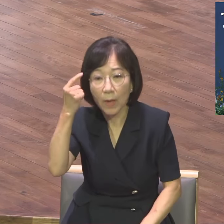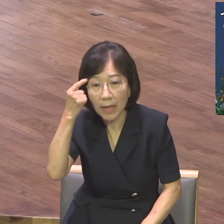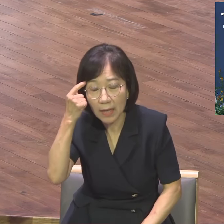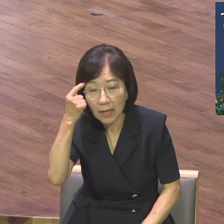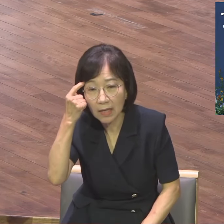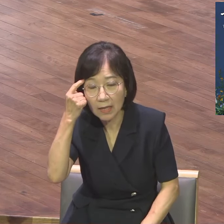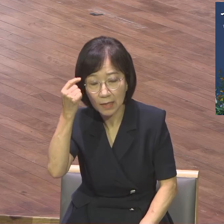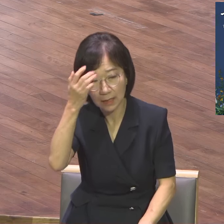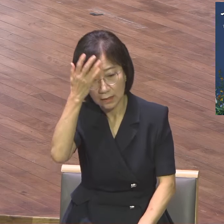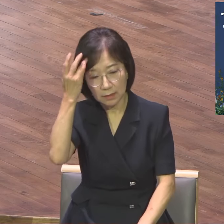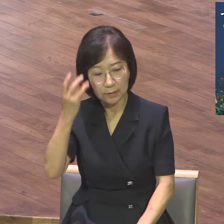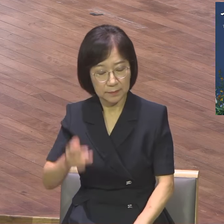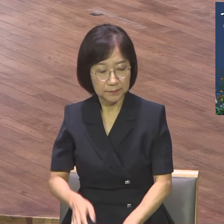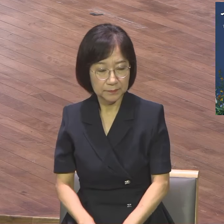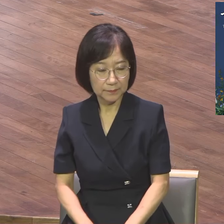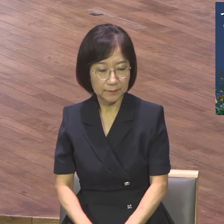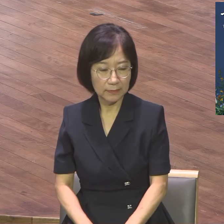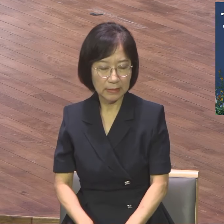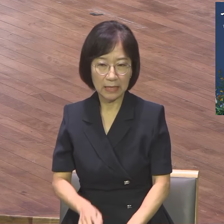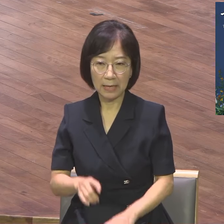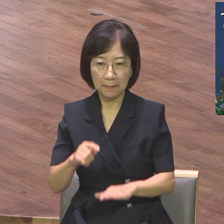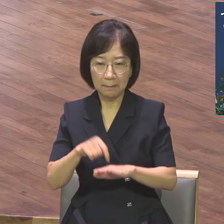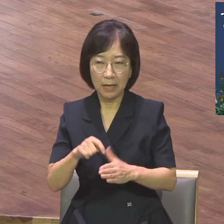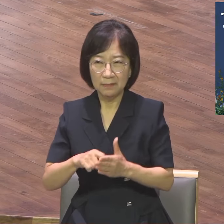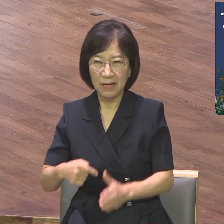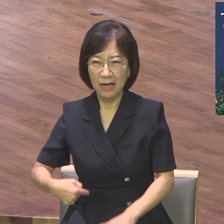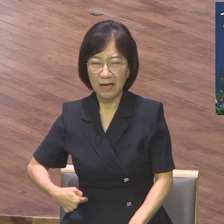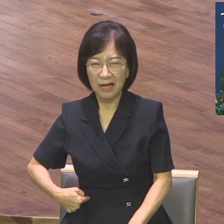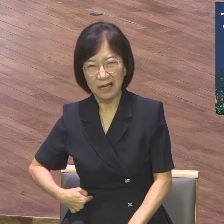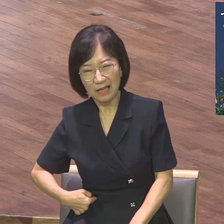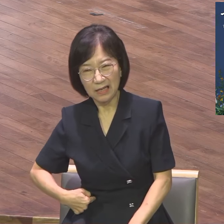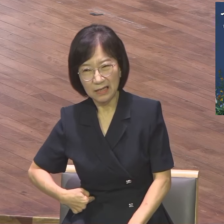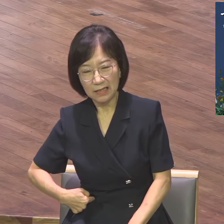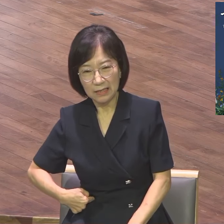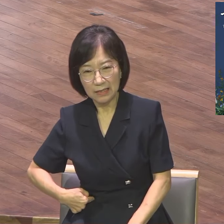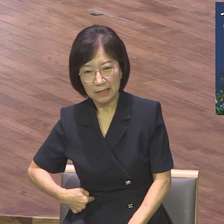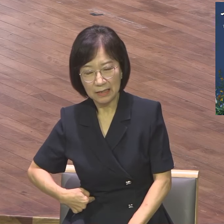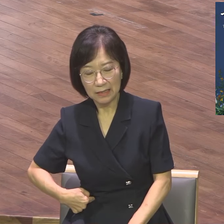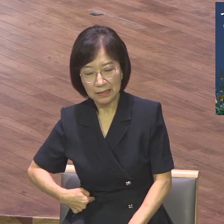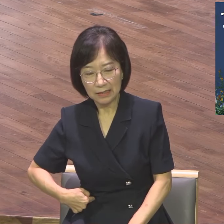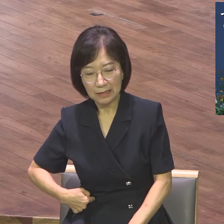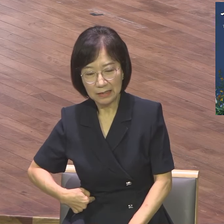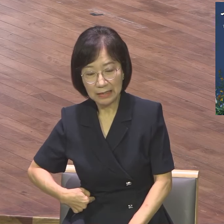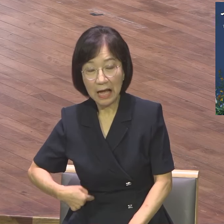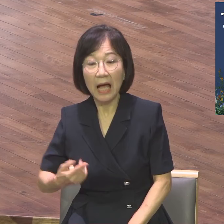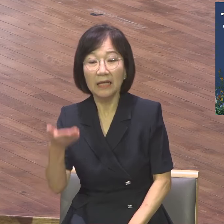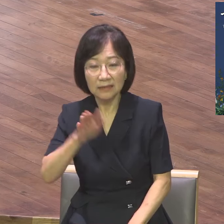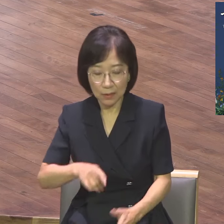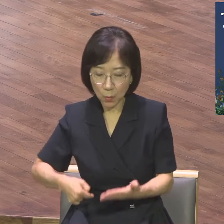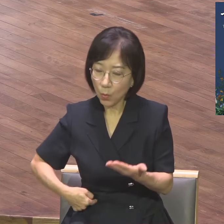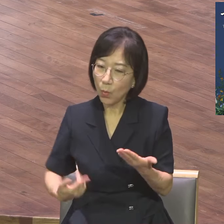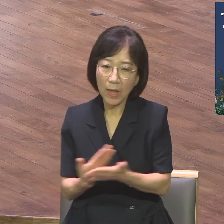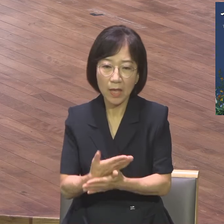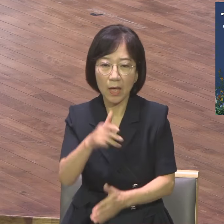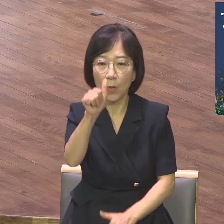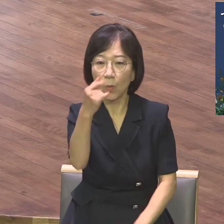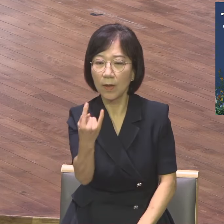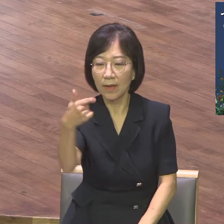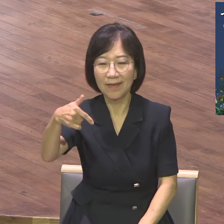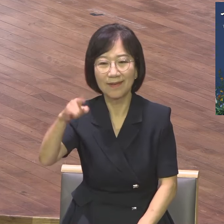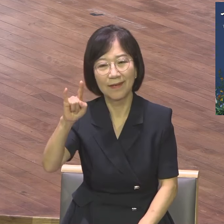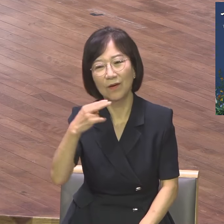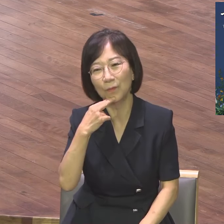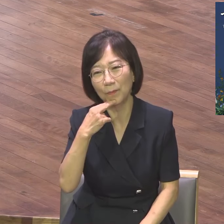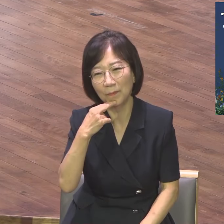그가 양심의 가책만 느꼈지 진정한 회개를 하지 않았어요.